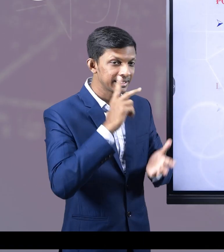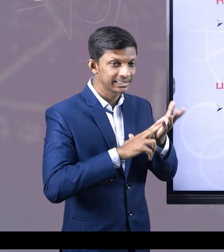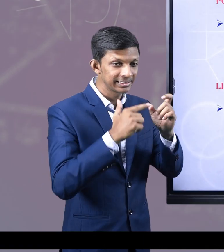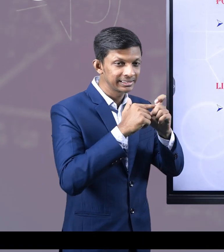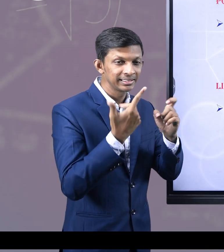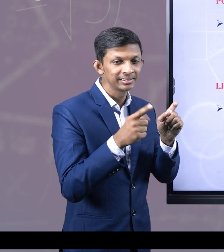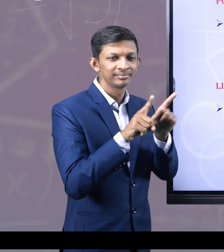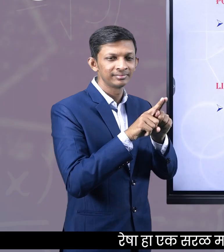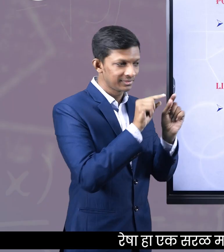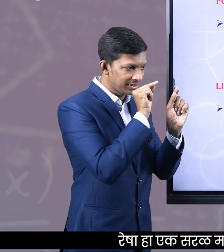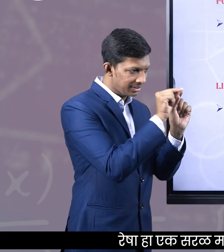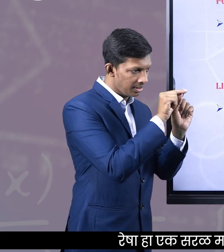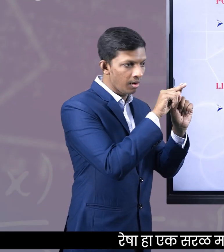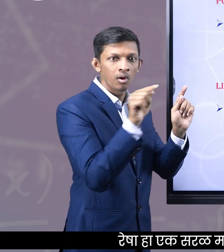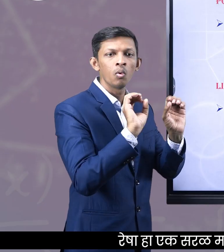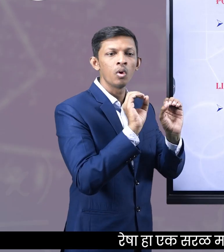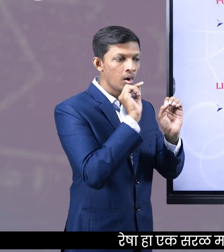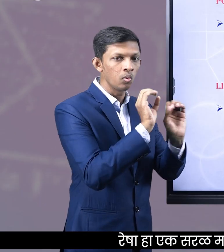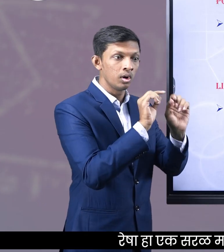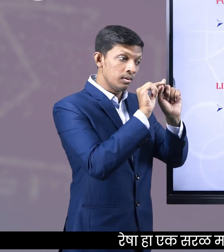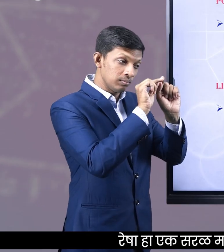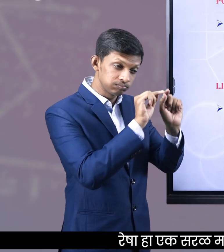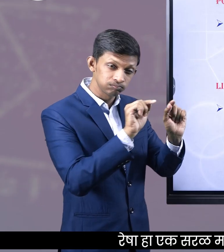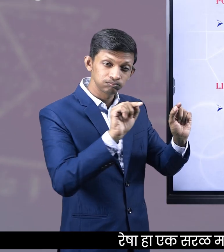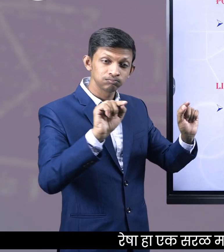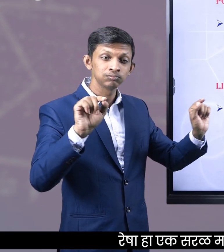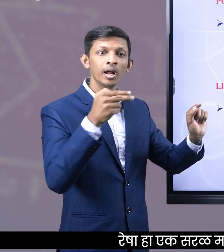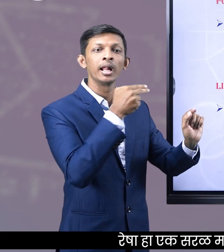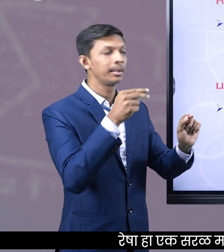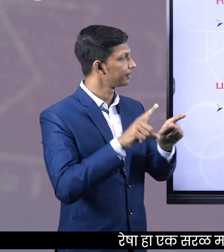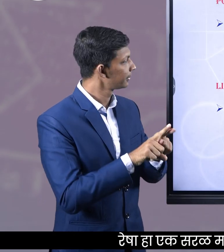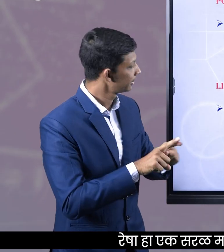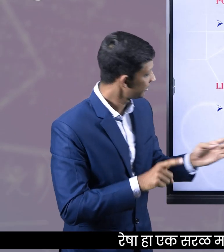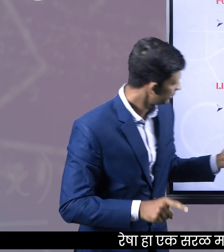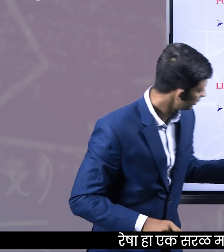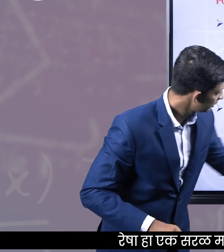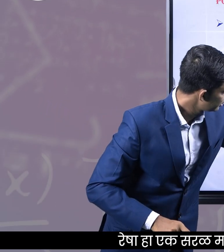रेषा. रेषा हा एक सरळ मार्ग आहे ज्याला कोणतेही अंतबिंदू नाही.